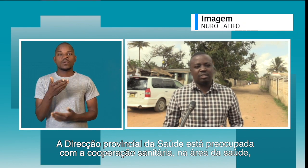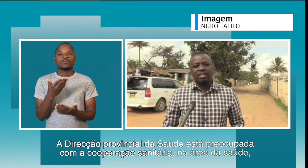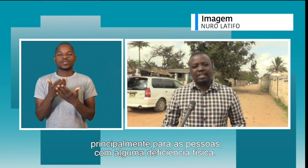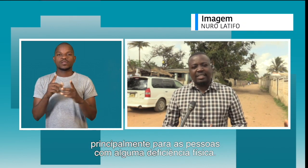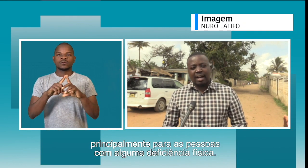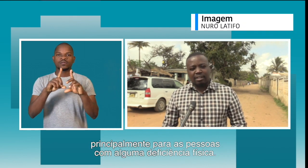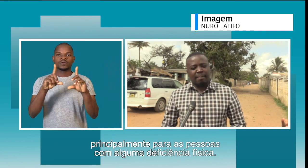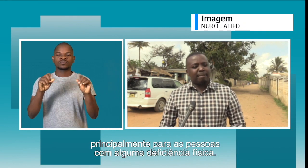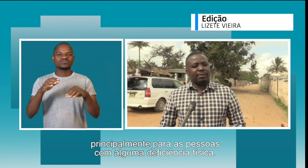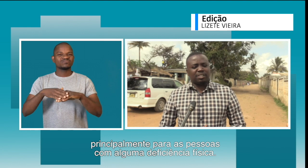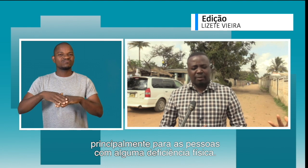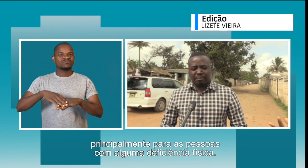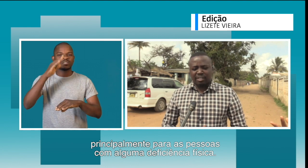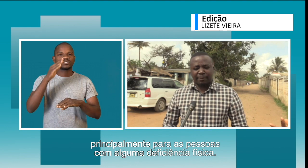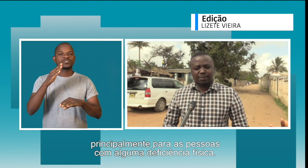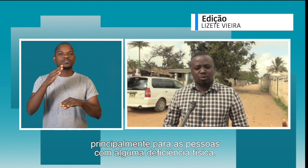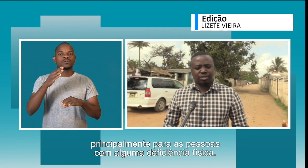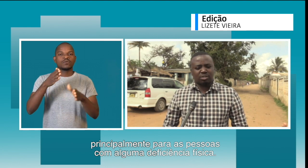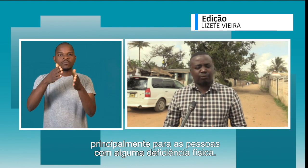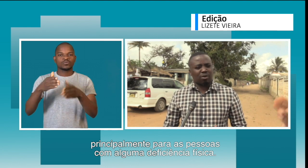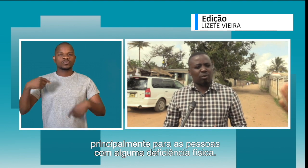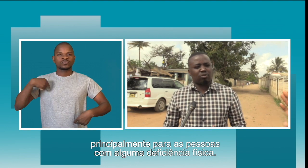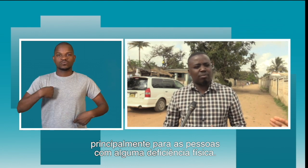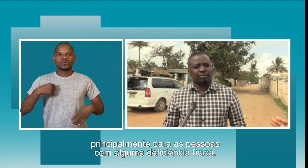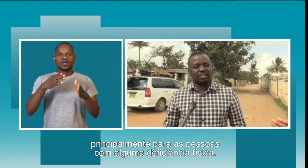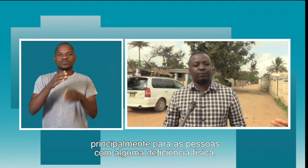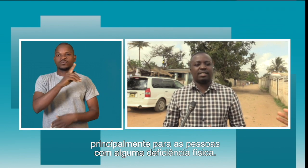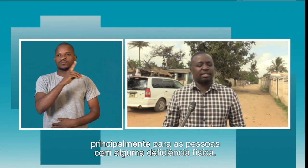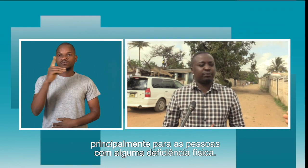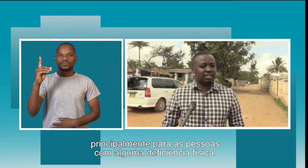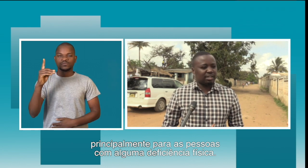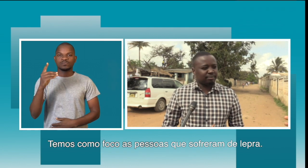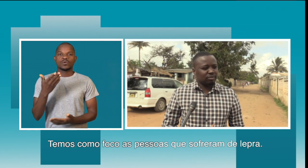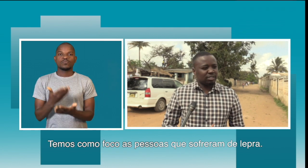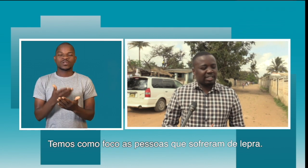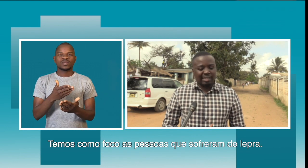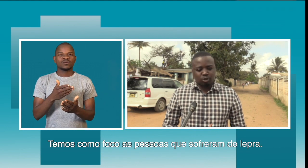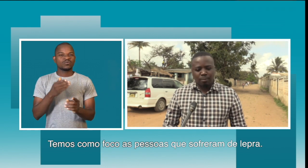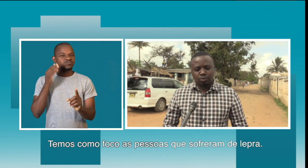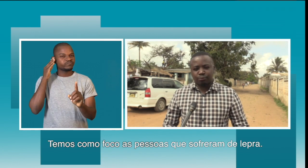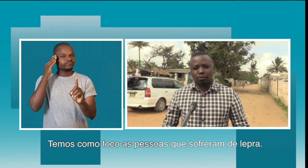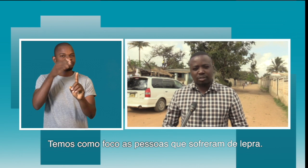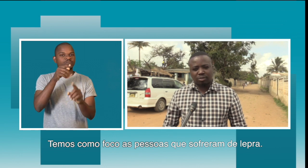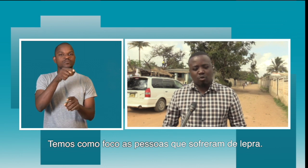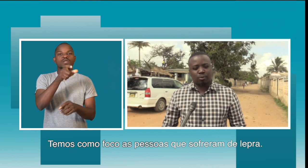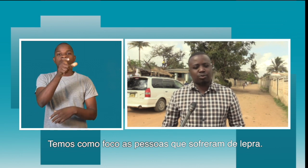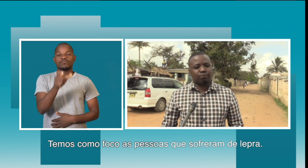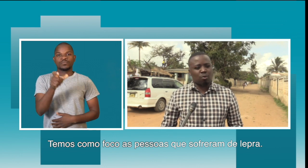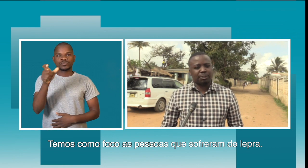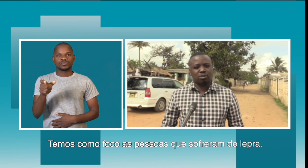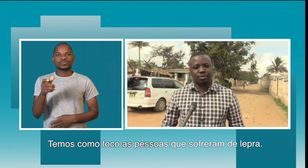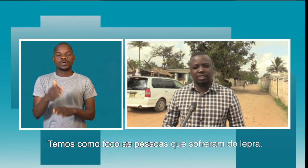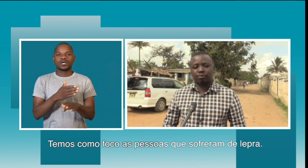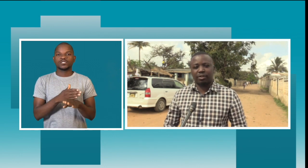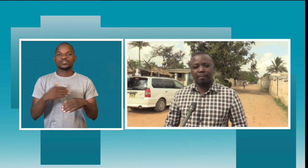da saúde, ligada principalmente para as pessoas que sofreram com alguma deficiência física. E temos como nosso forte ou como nosso